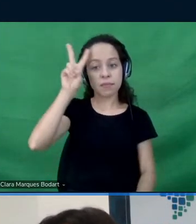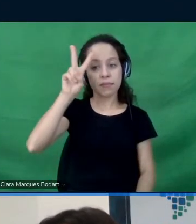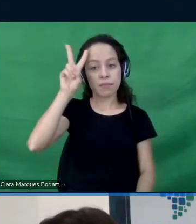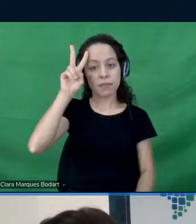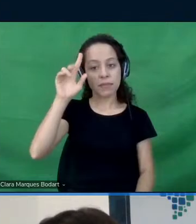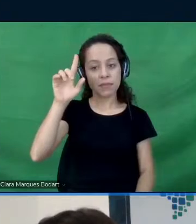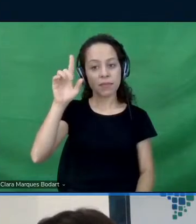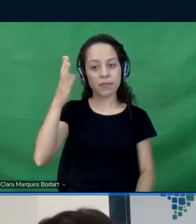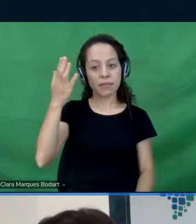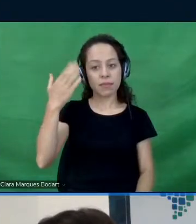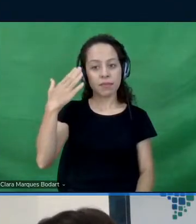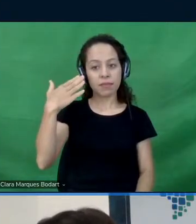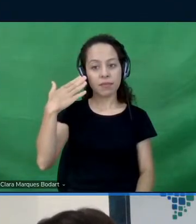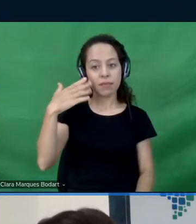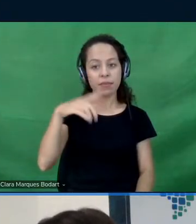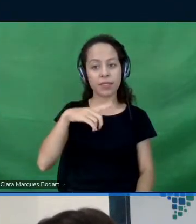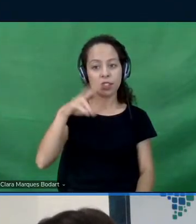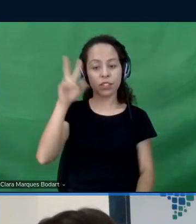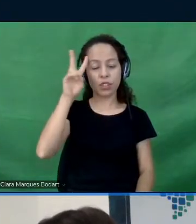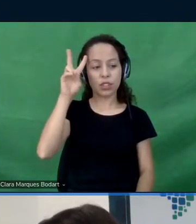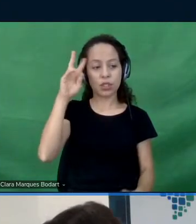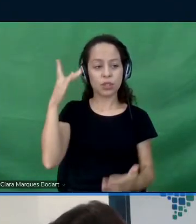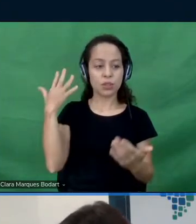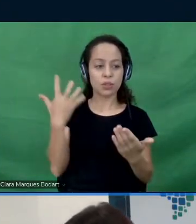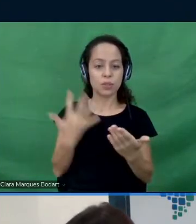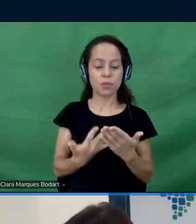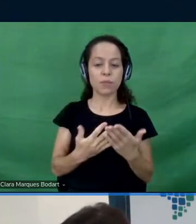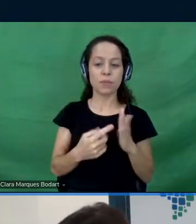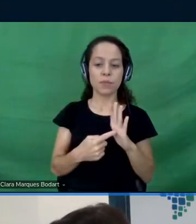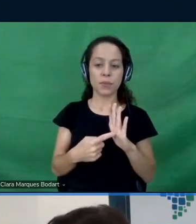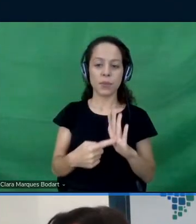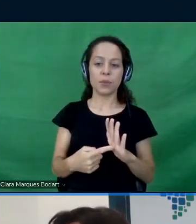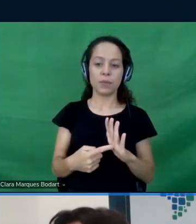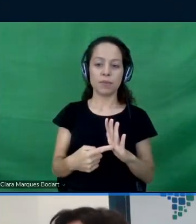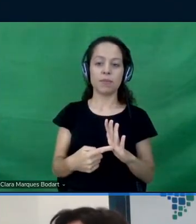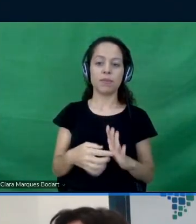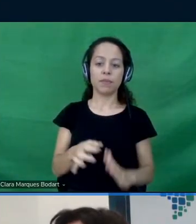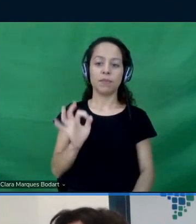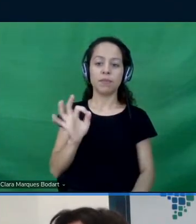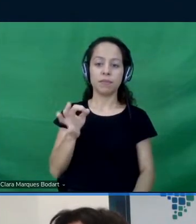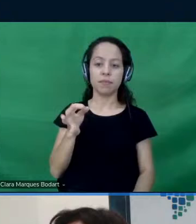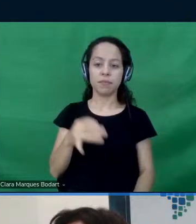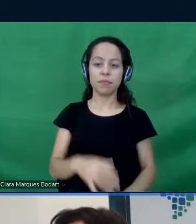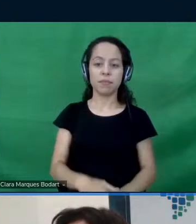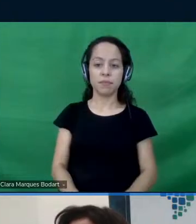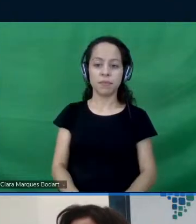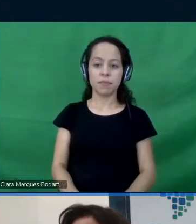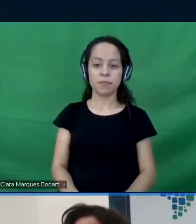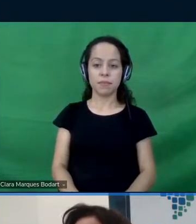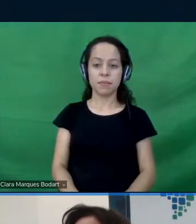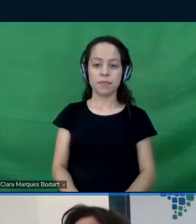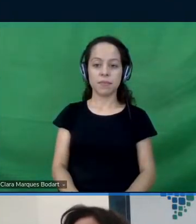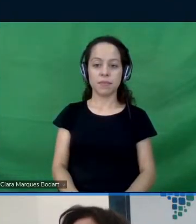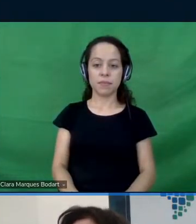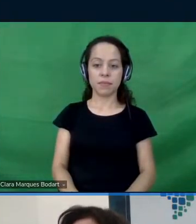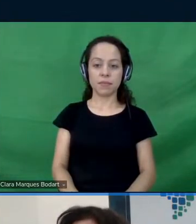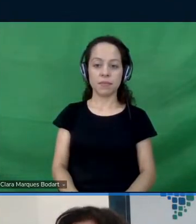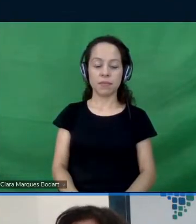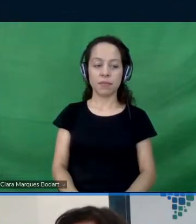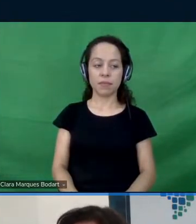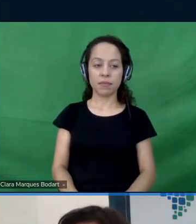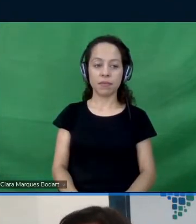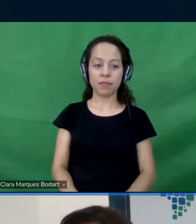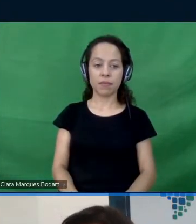décadas atrás, nesse percurso histórico que você trouxe, né, sobre como que num